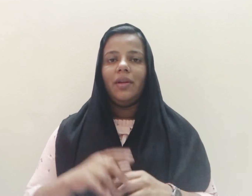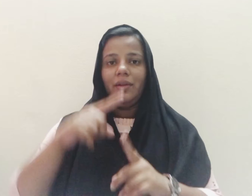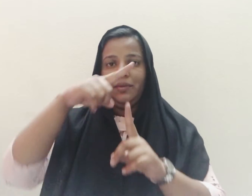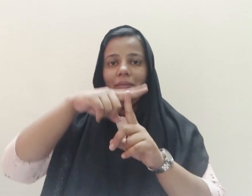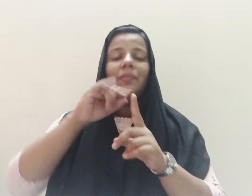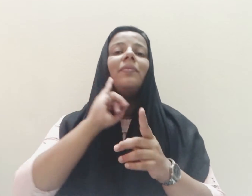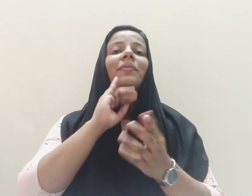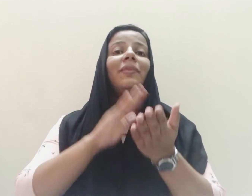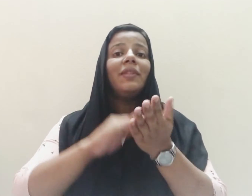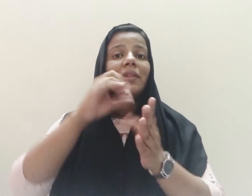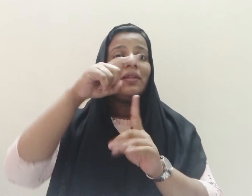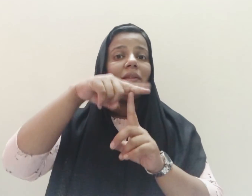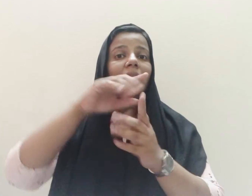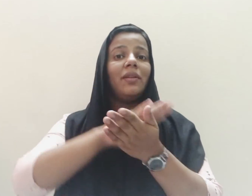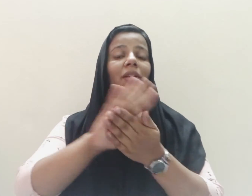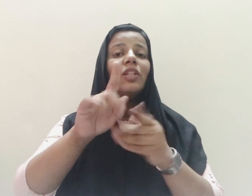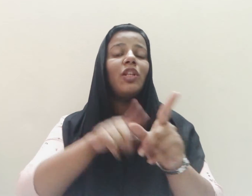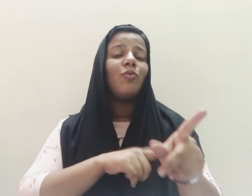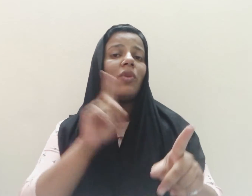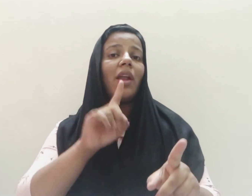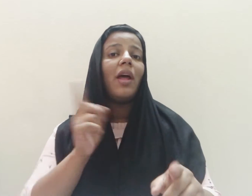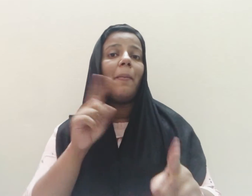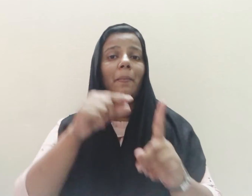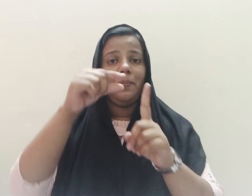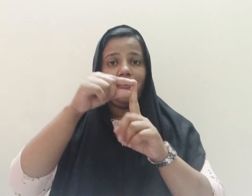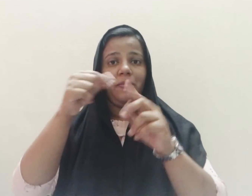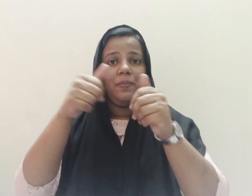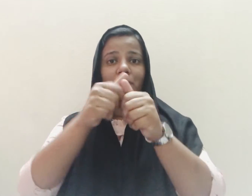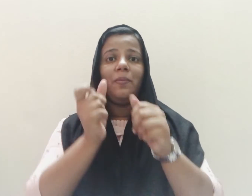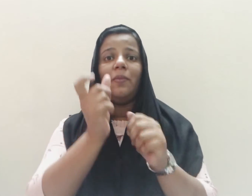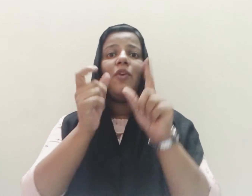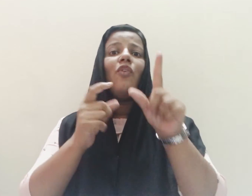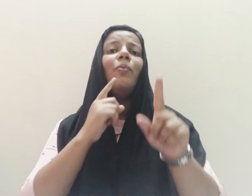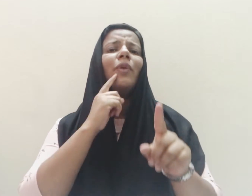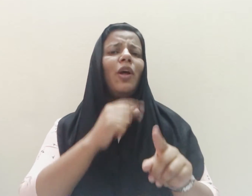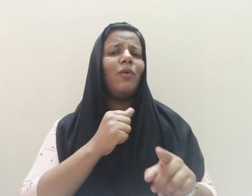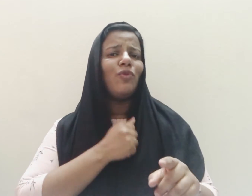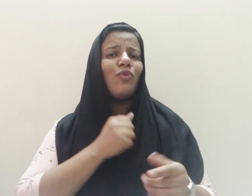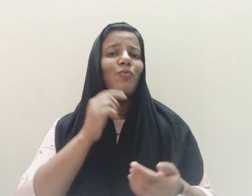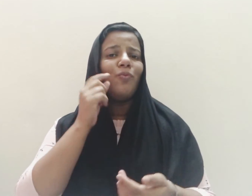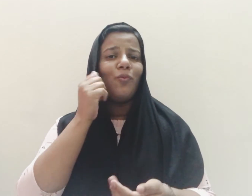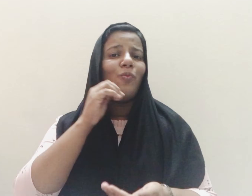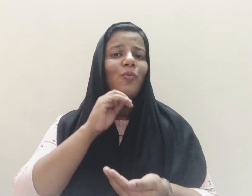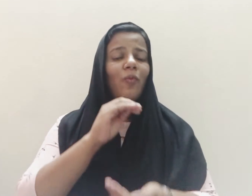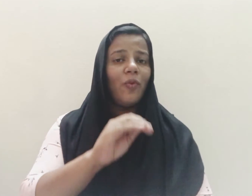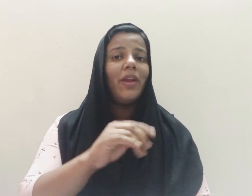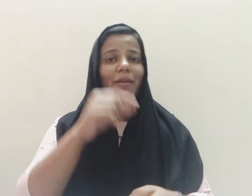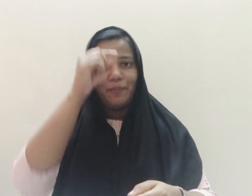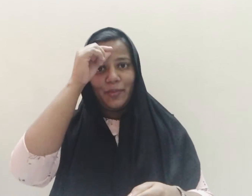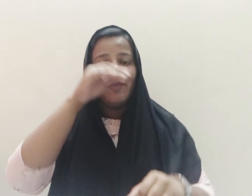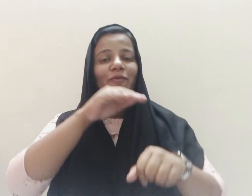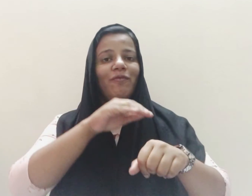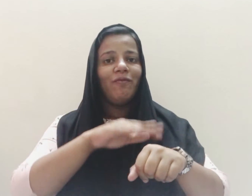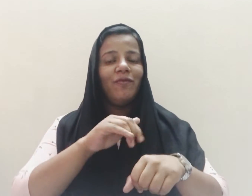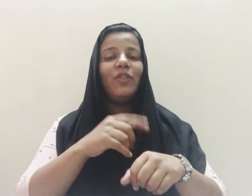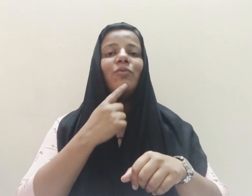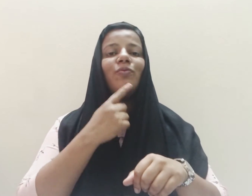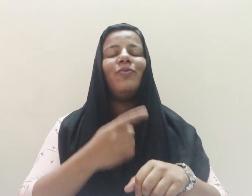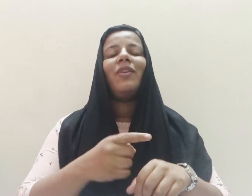തിമോത്തിയോസിനോട് പൗലോസ് അപ്പോസ്തലനെ ഉപദേശിക്കുക. മോനെ തിമോത്തി എന്ന് വിളിച്ചുകൊണ്ടാണ്. അവൻ തിമോത്തി എന്ന് പറയുന്ന പൗലോസിൻ്റെ നിജപുത്രനാണ്.